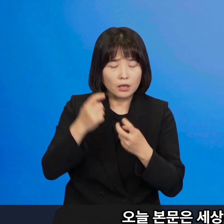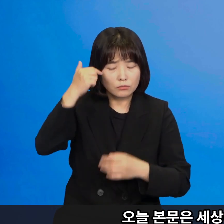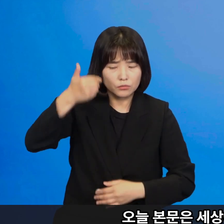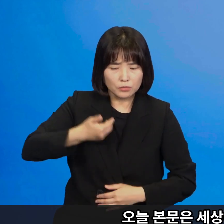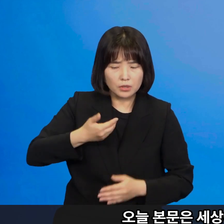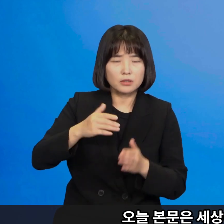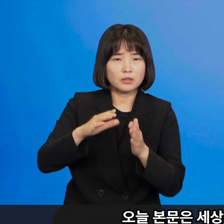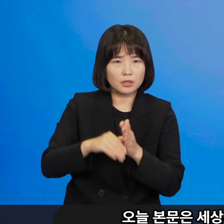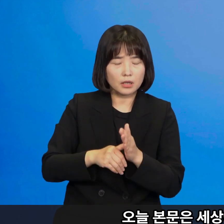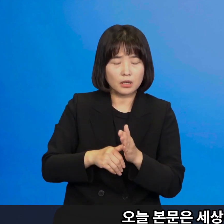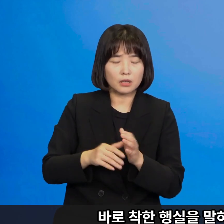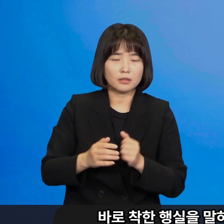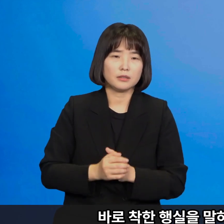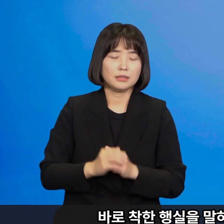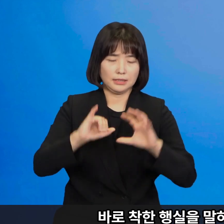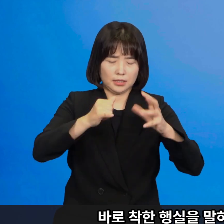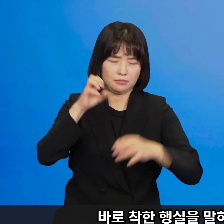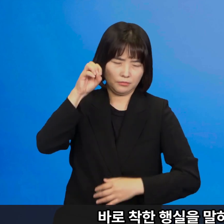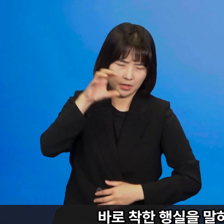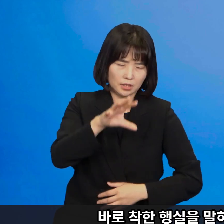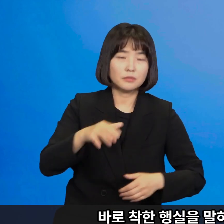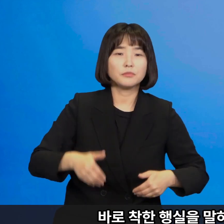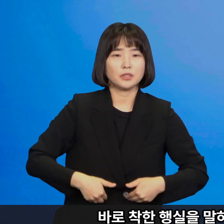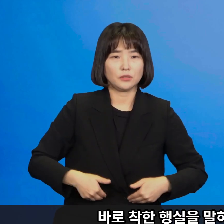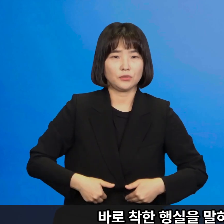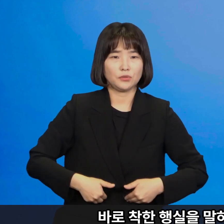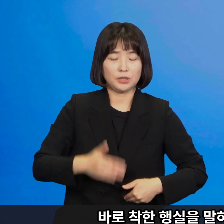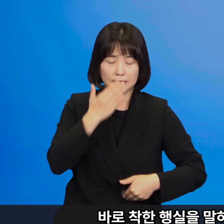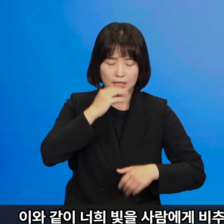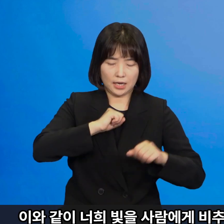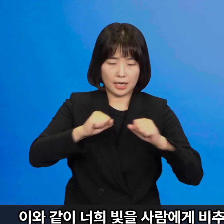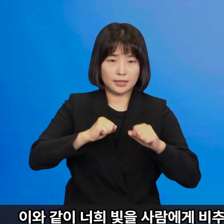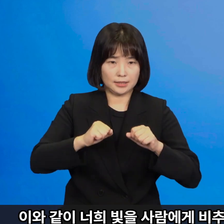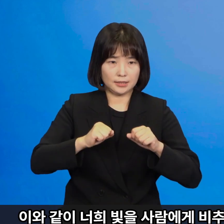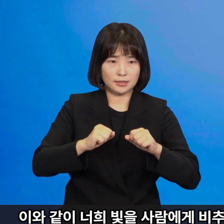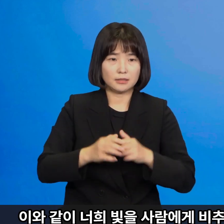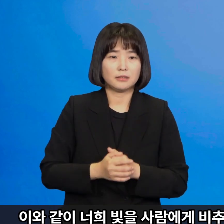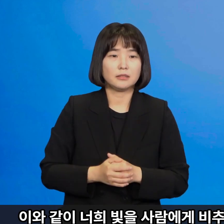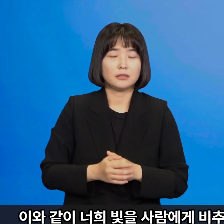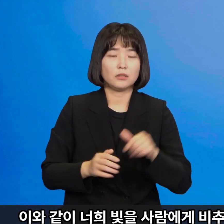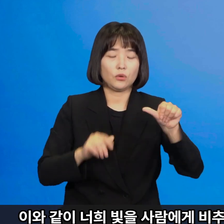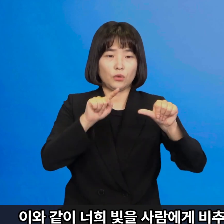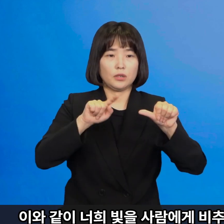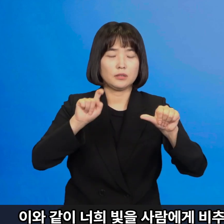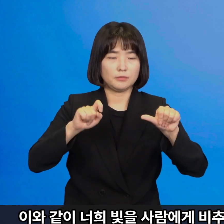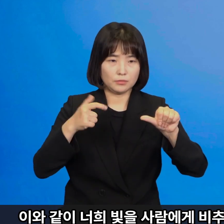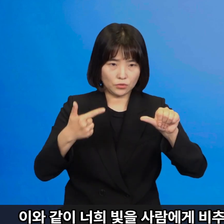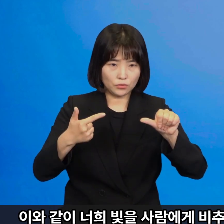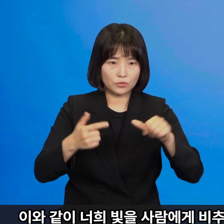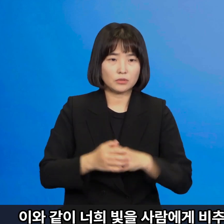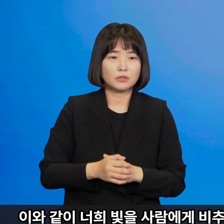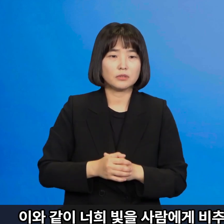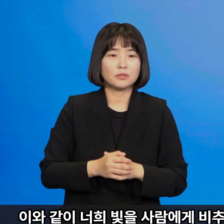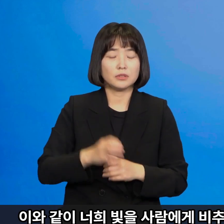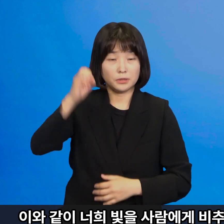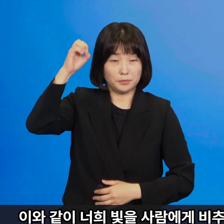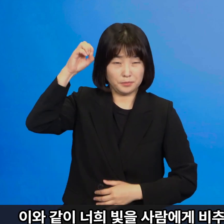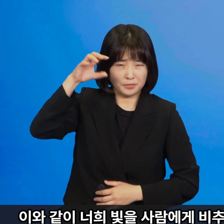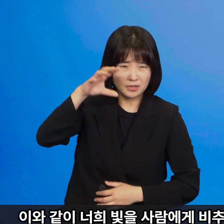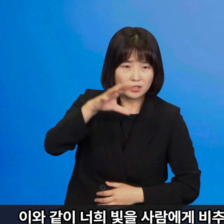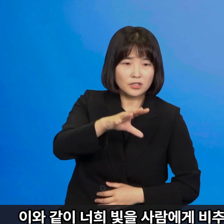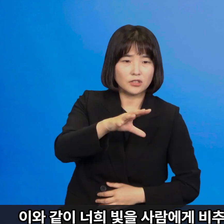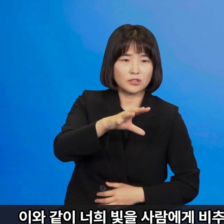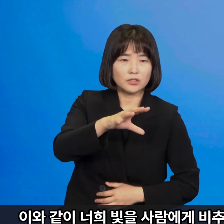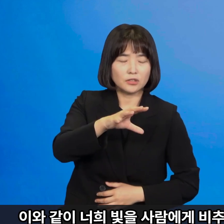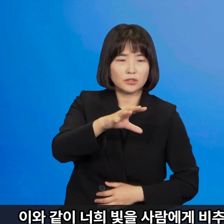세상에 빛을 비춰야 된다, 바로 착한 행실을 말하고 있어요. 16절입니다. 이와 같이 너희의 빛을 사람에게 비추어서